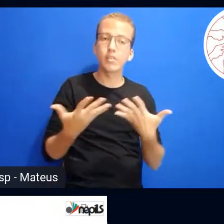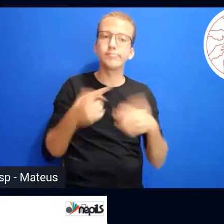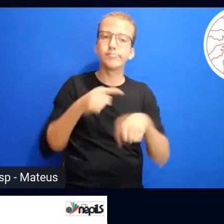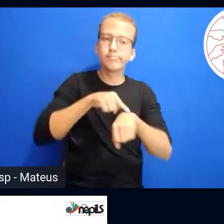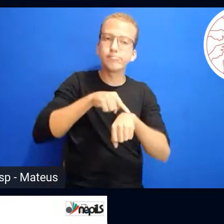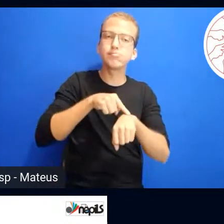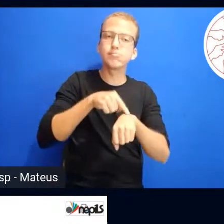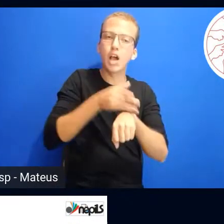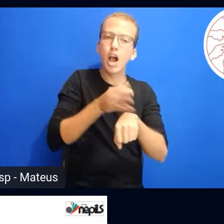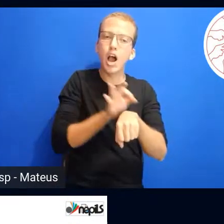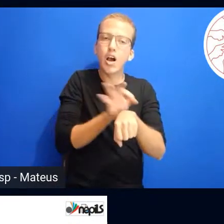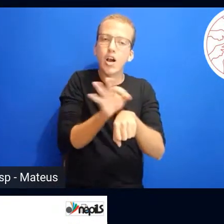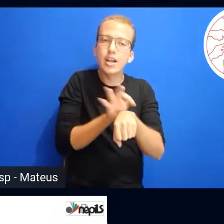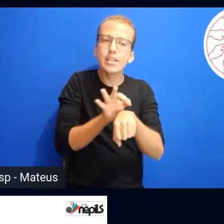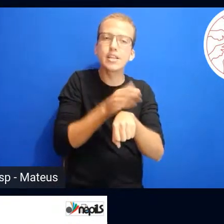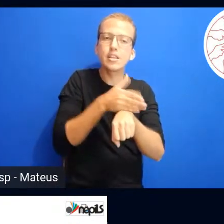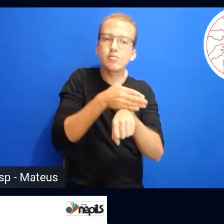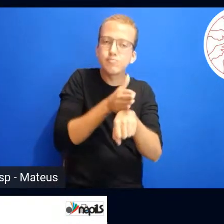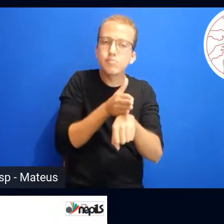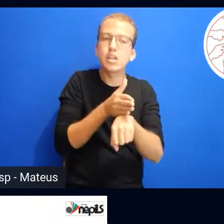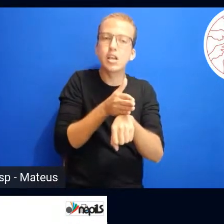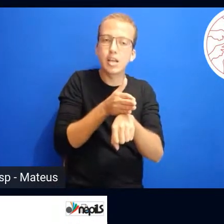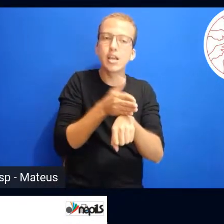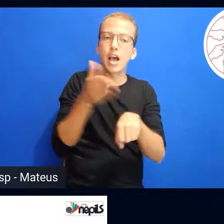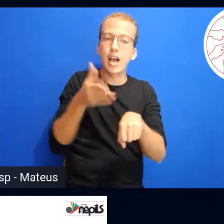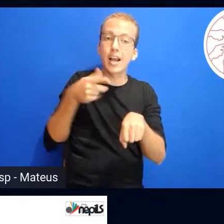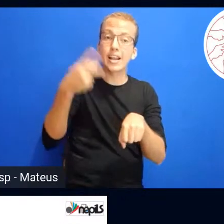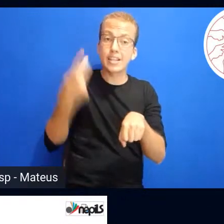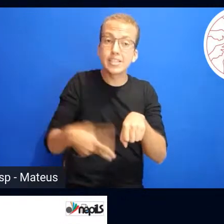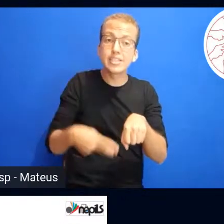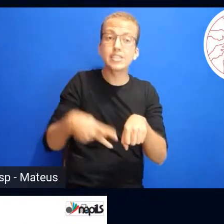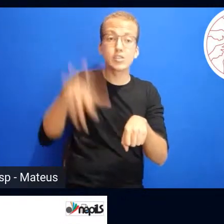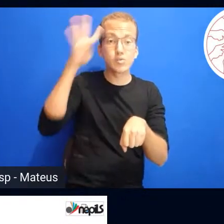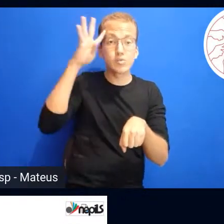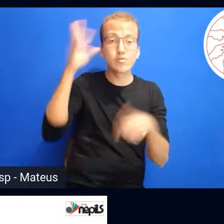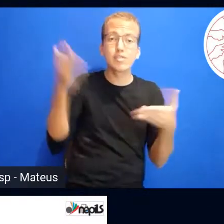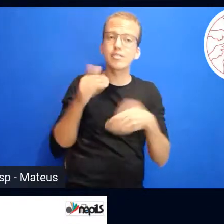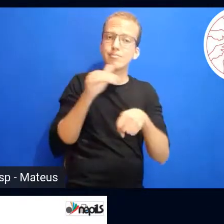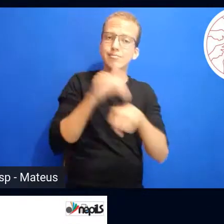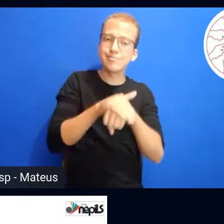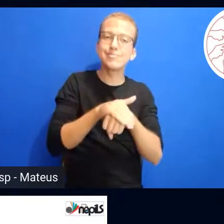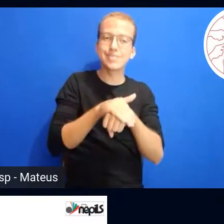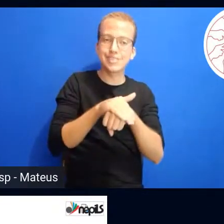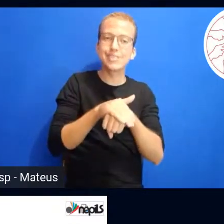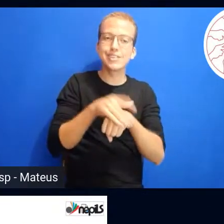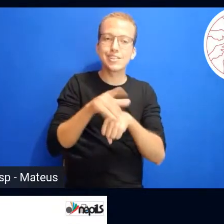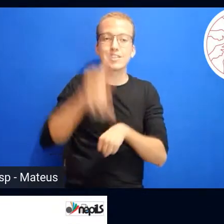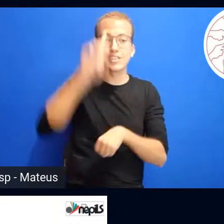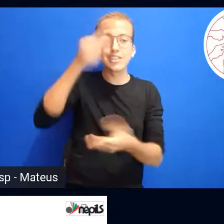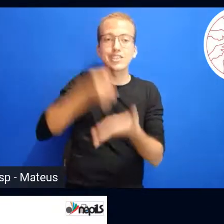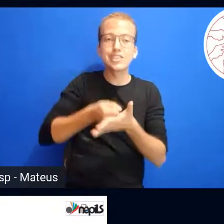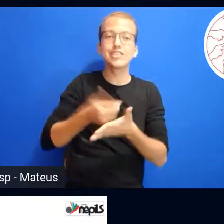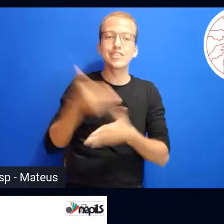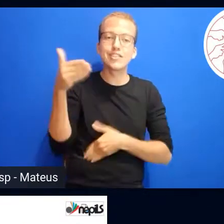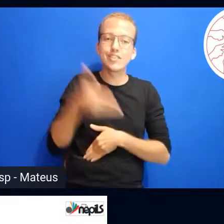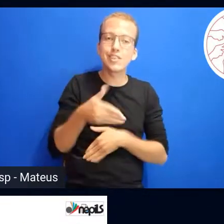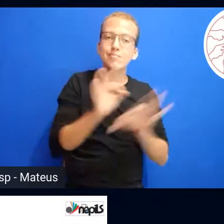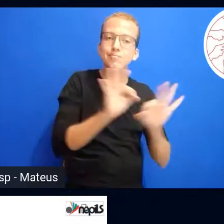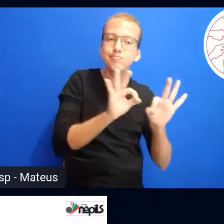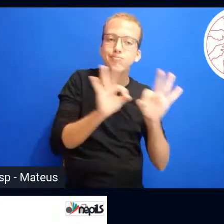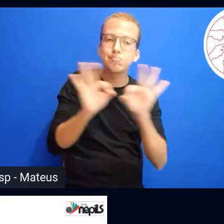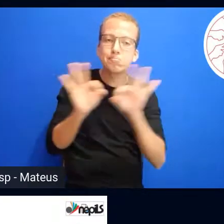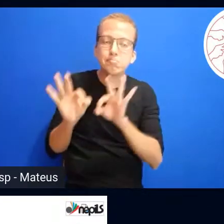da sua quarta-feira à noite, eh que deixaram de estar esse tempinho com a família para estar aqui, né, ouvindo as nossas